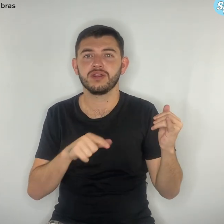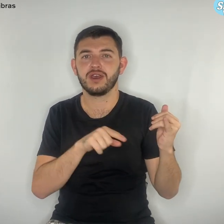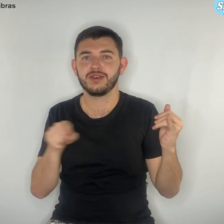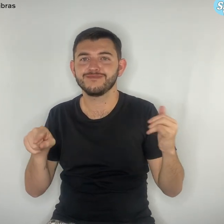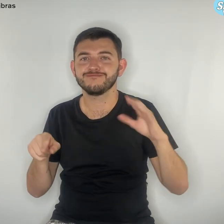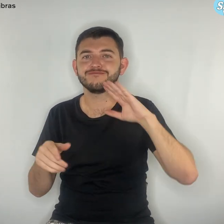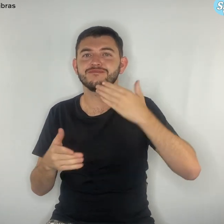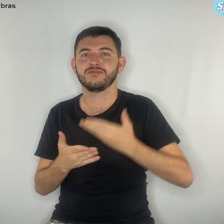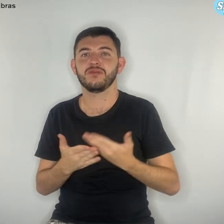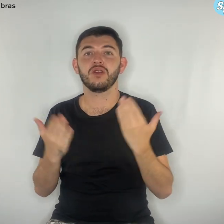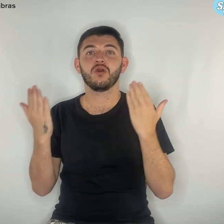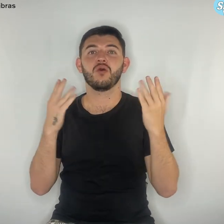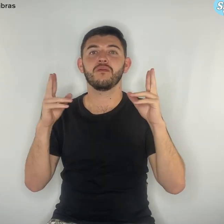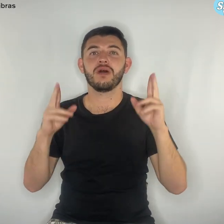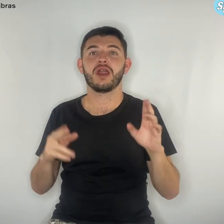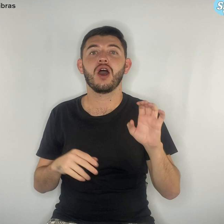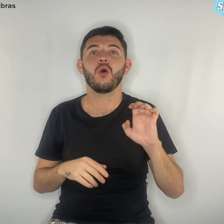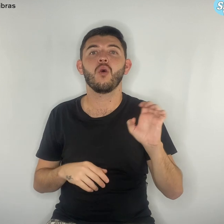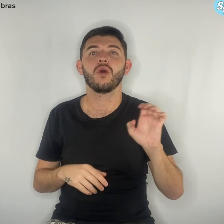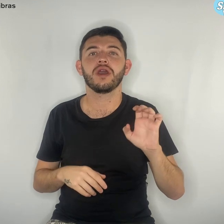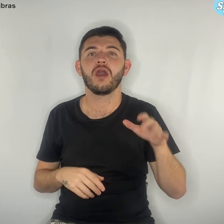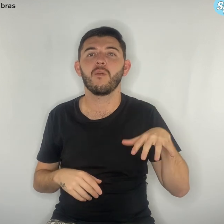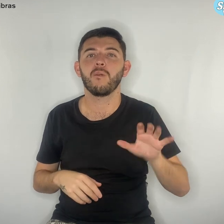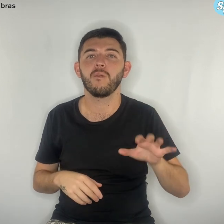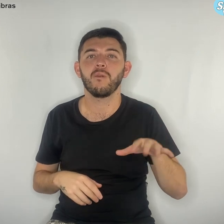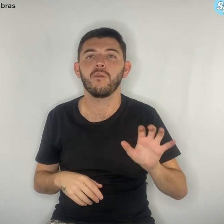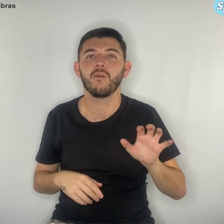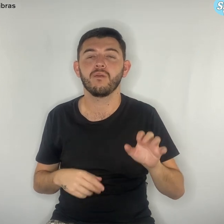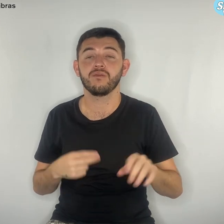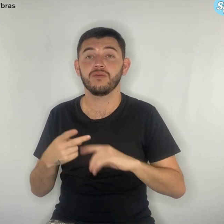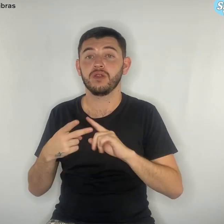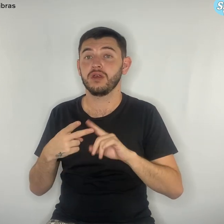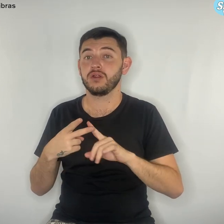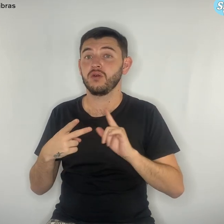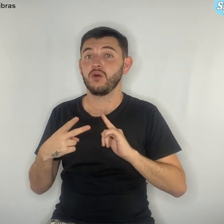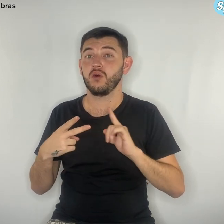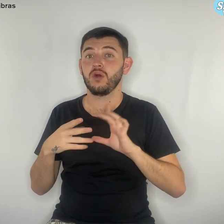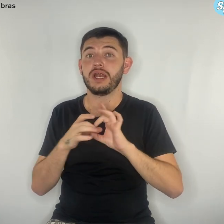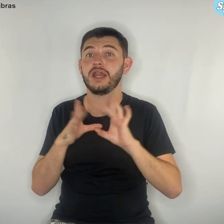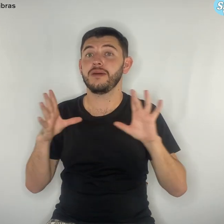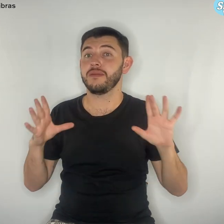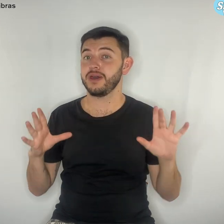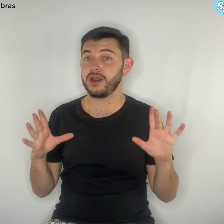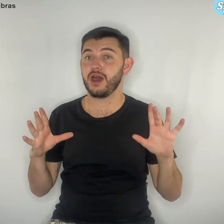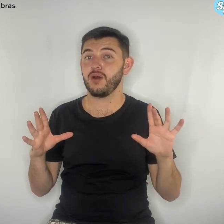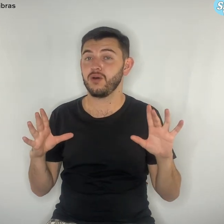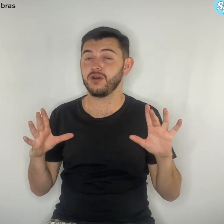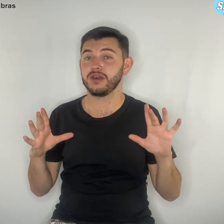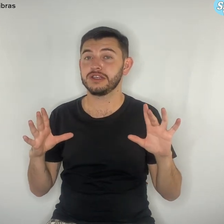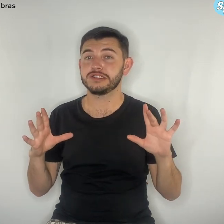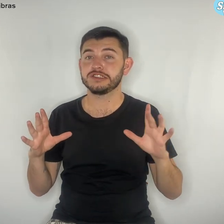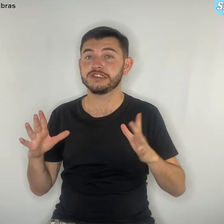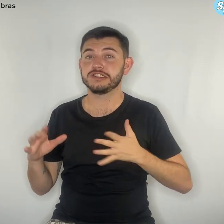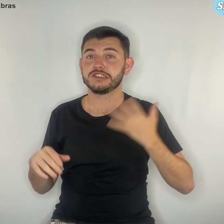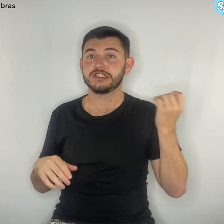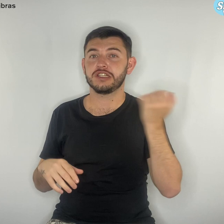gay pedófilo, o liberal cristofóbico, o esquerdista que induz criancinhas